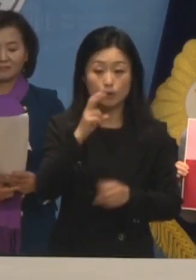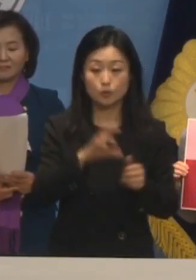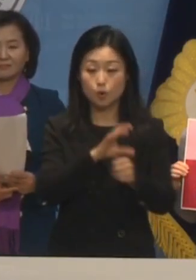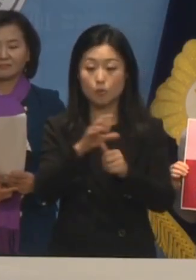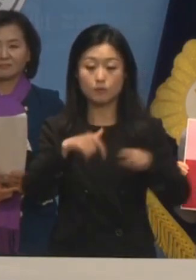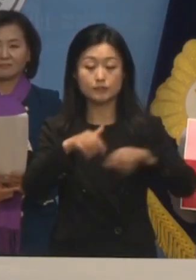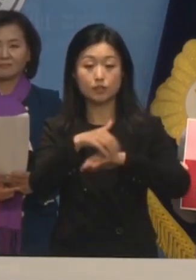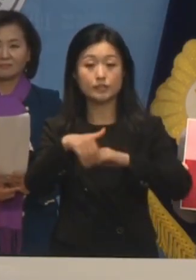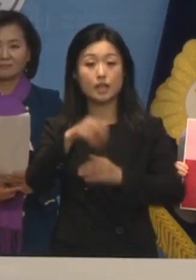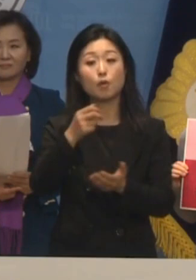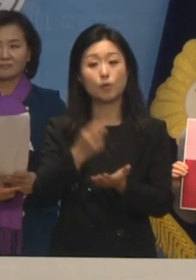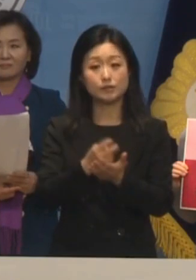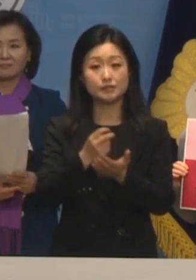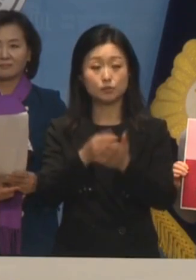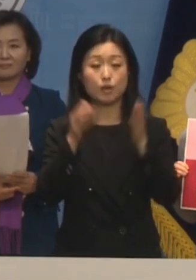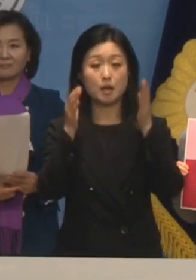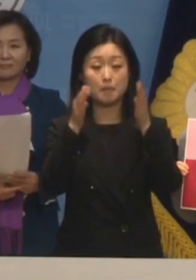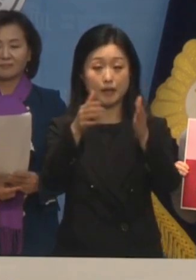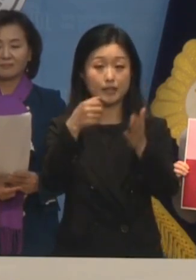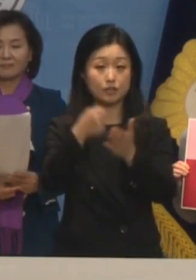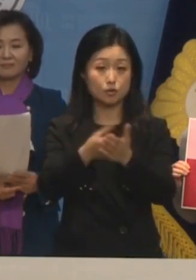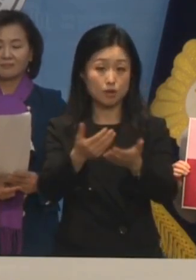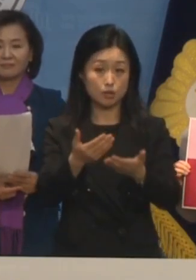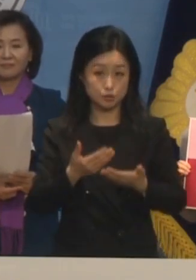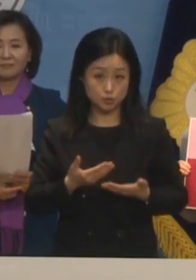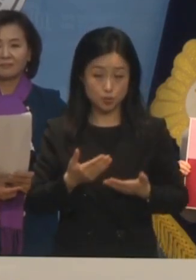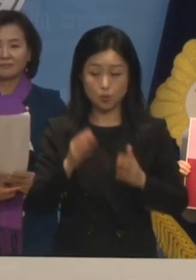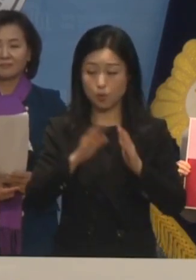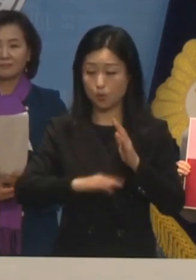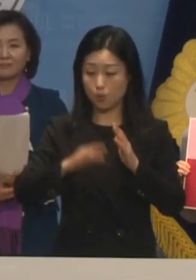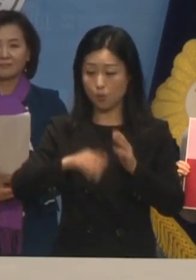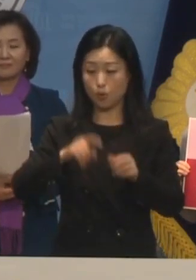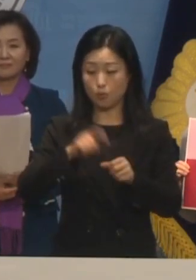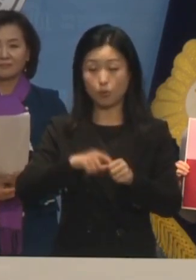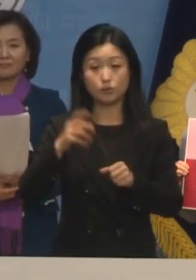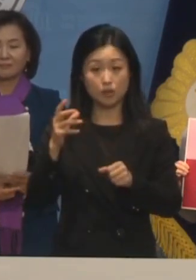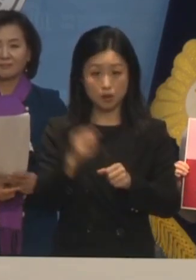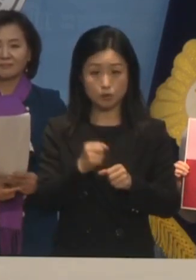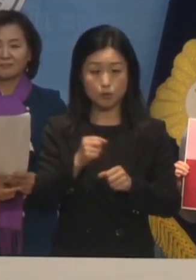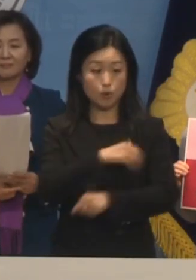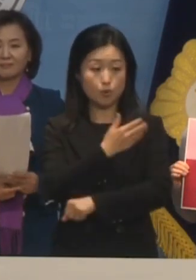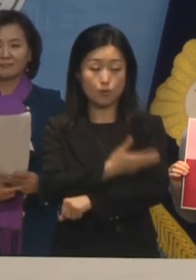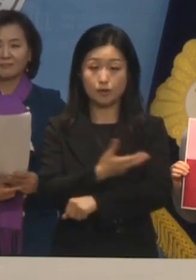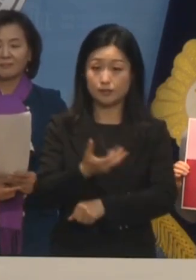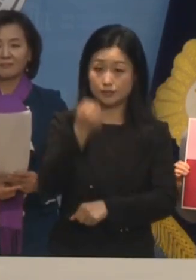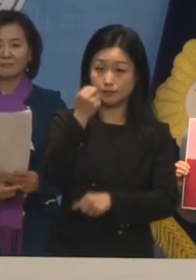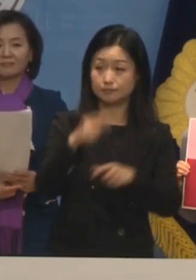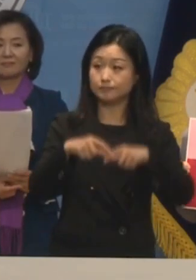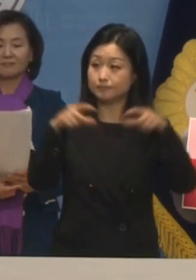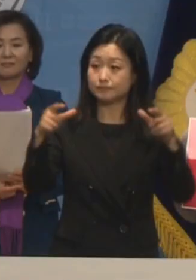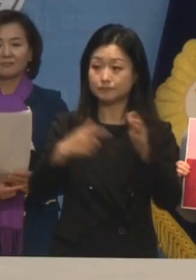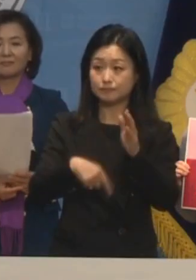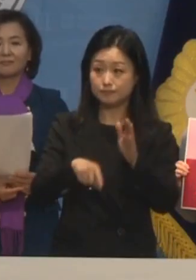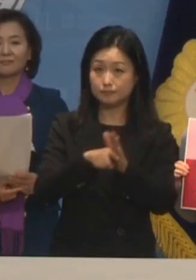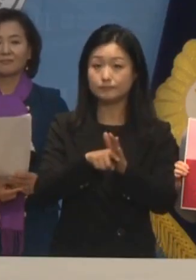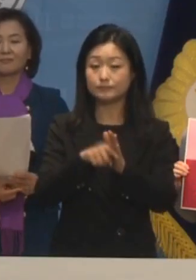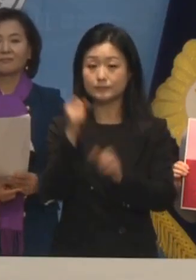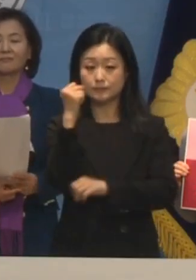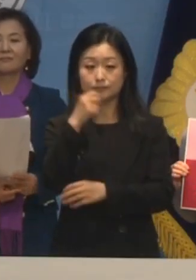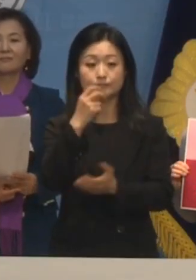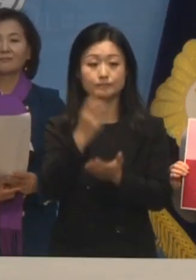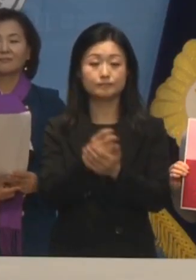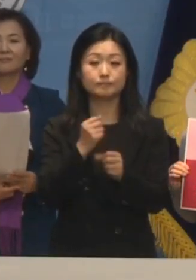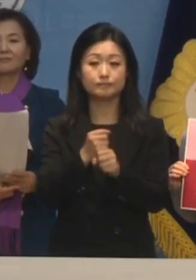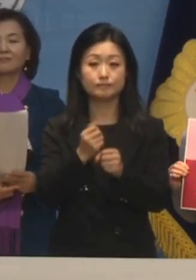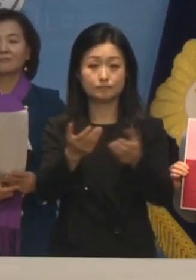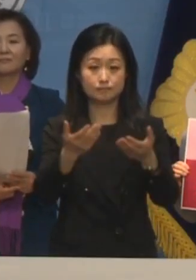정책의 기본 원칙과 방향을 정하고 돌봄의 공공성 강화와 보편적 권리로 확대하기 위한 돌봄 기본법